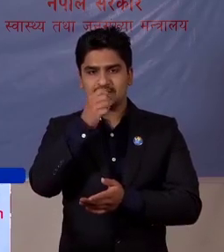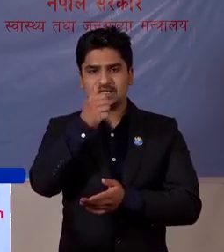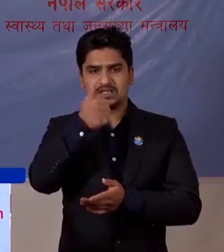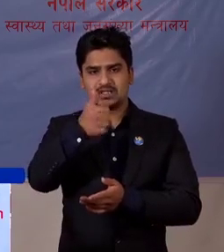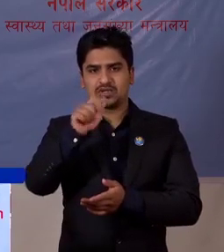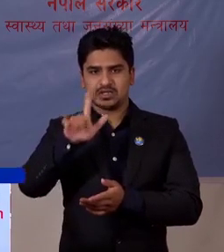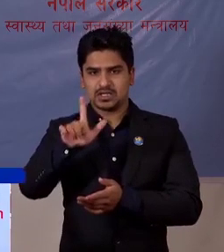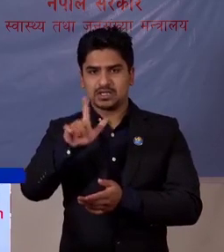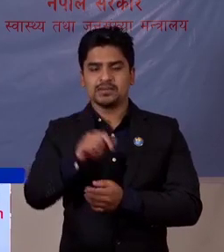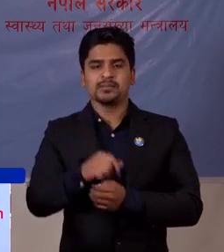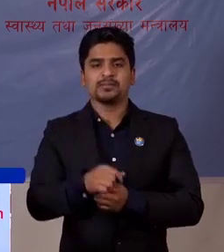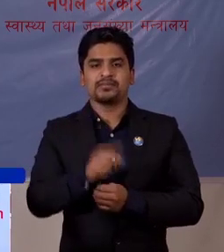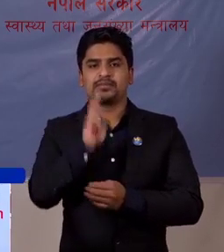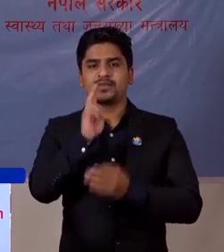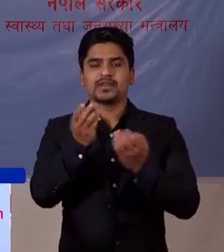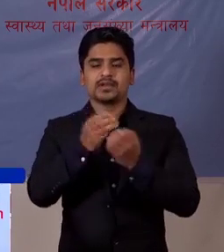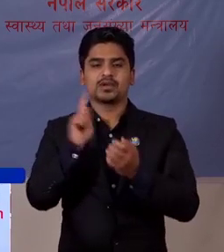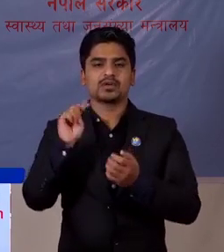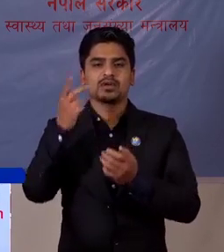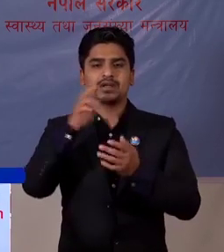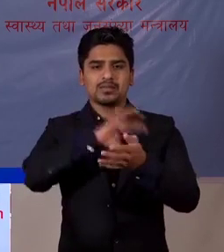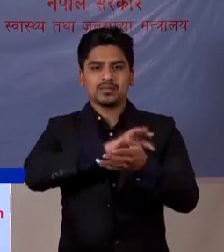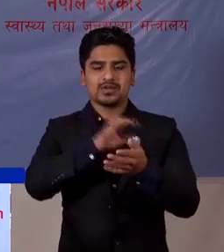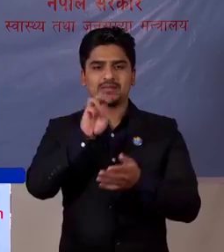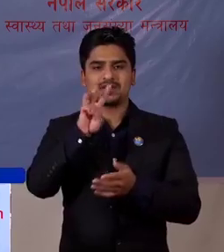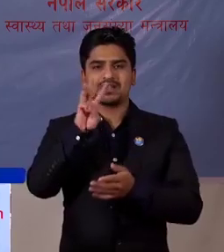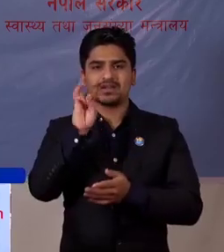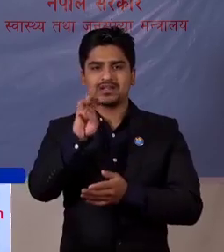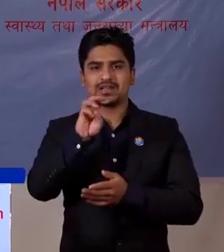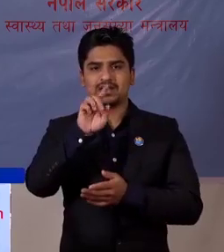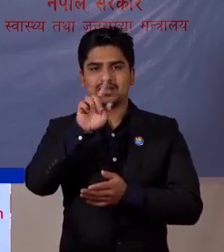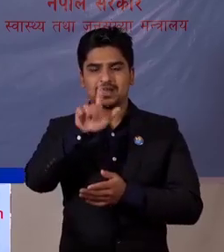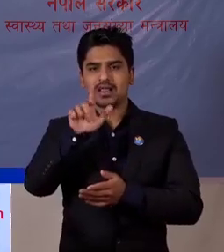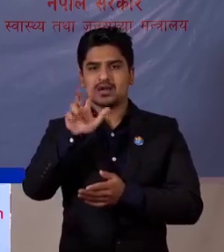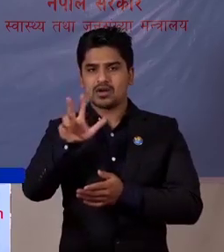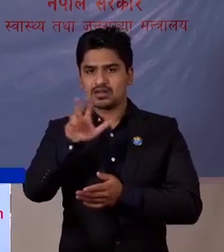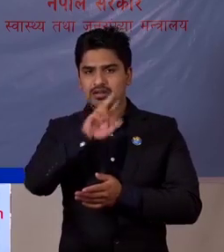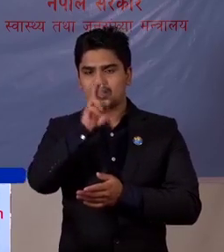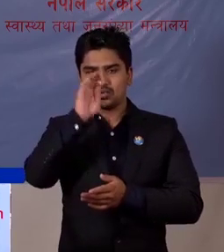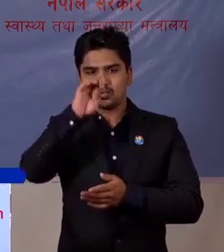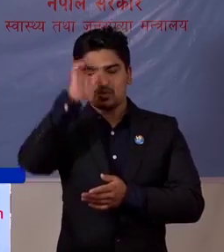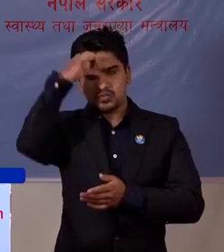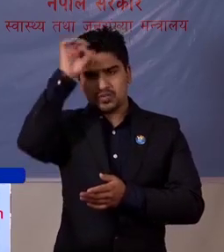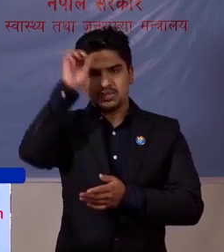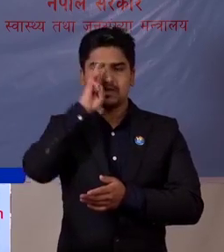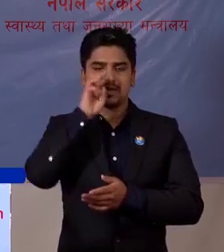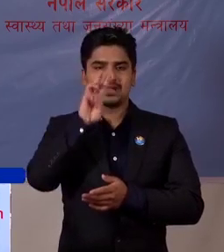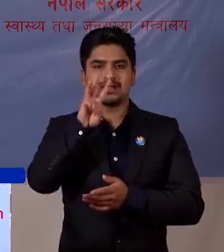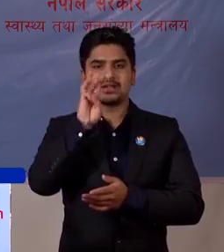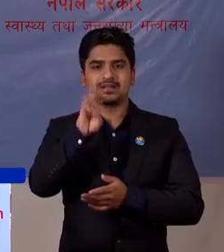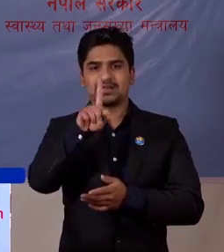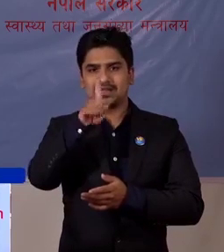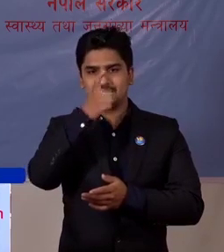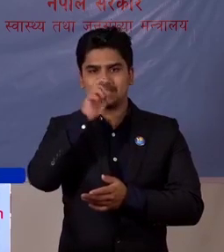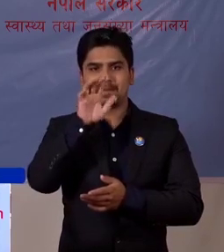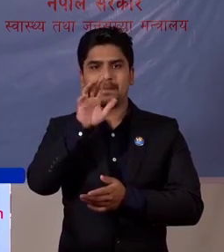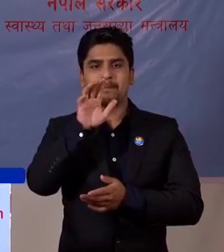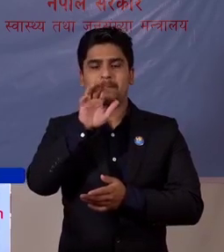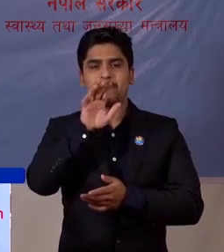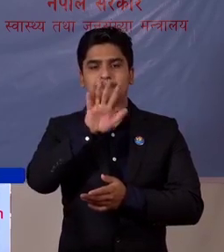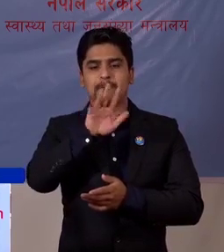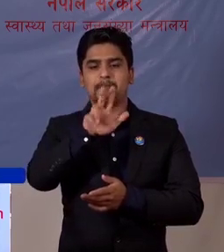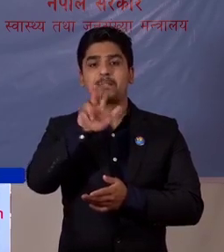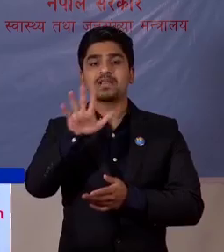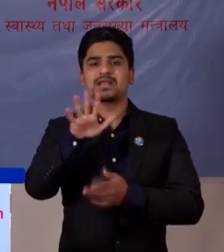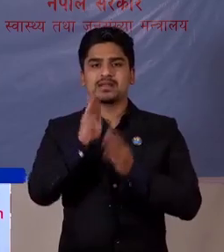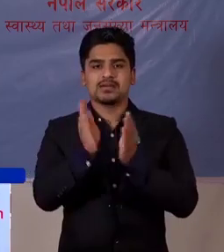10,667, त्यसै गरी कर्णाली प्रदेशमा 3,078 र सुदूरपश्चिम प्रदेशमा 3,185 गरी